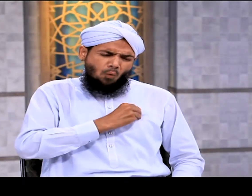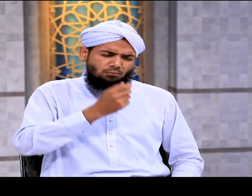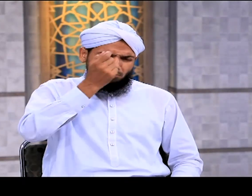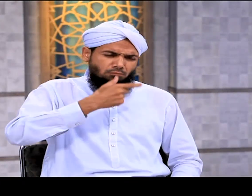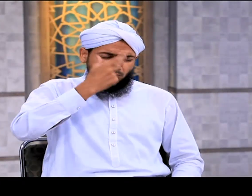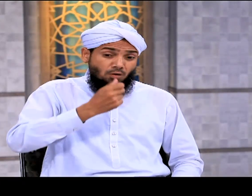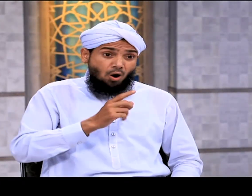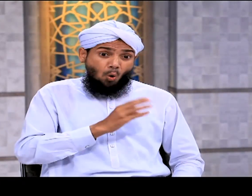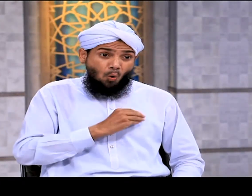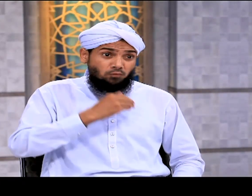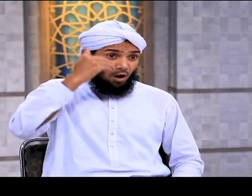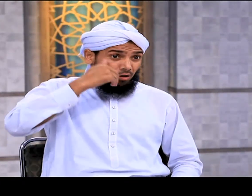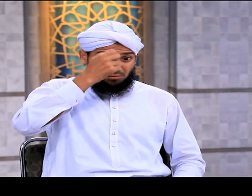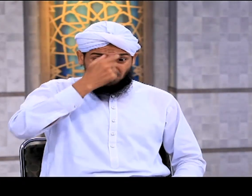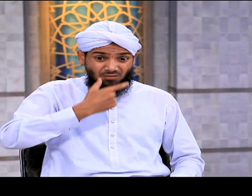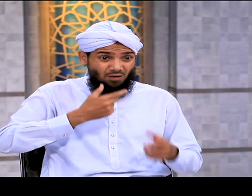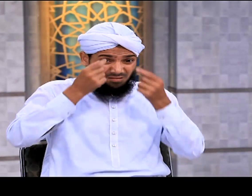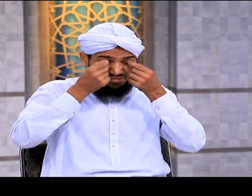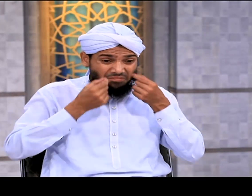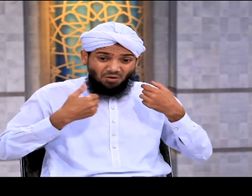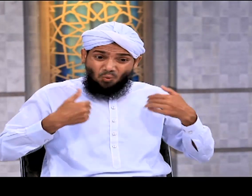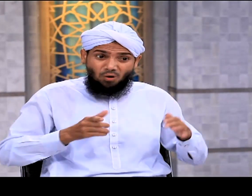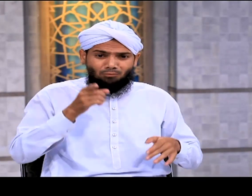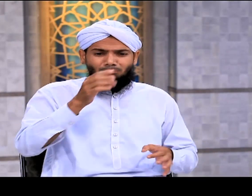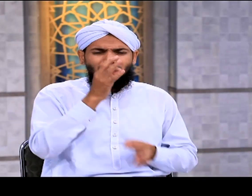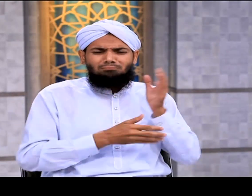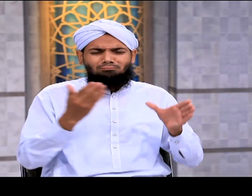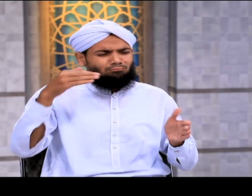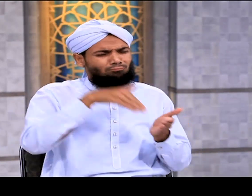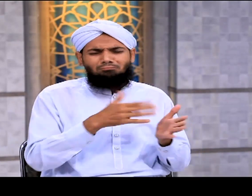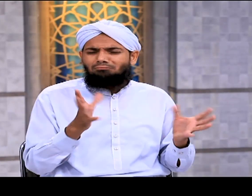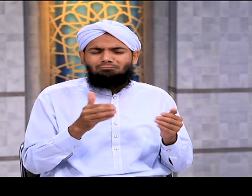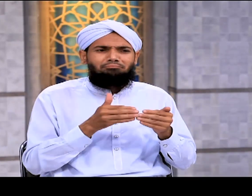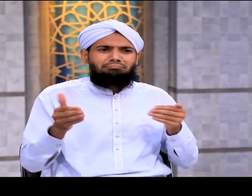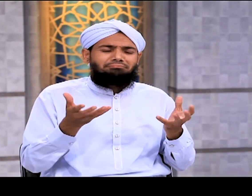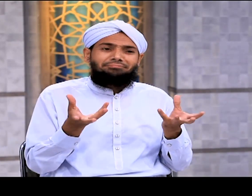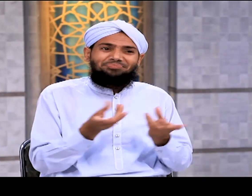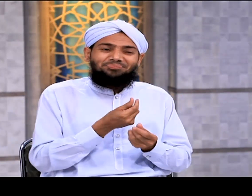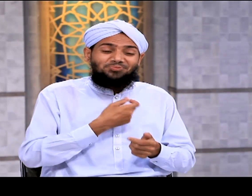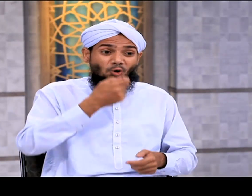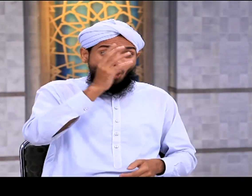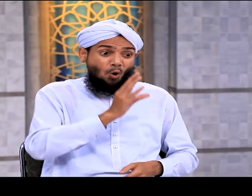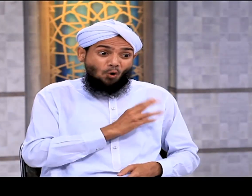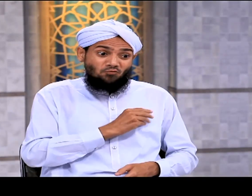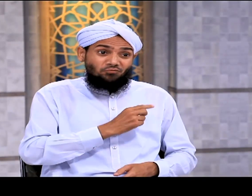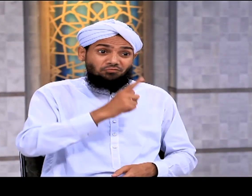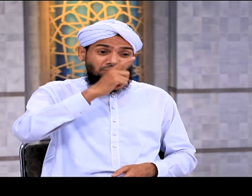کے خوف سے روئے اسے جہنم کا عذاب نہیں ہوگا۔ خوف خدا سے رونے کی عادت کیسے بنائیں؟ پیارے اسلامی